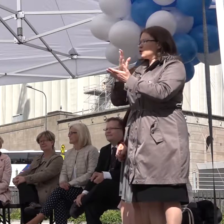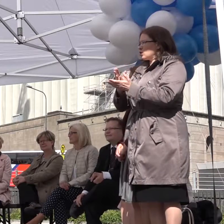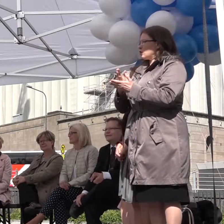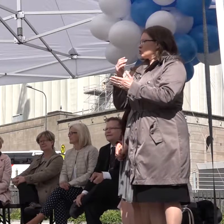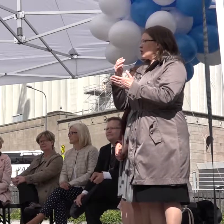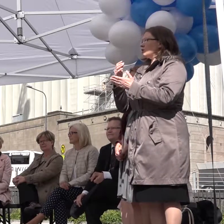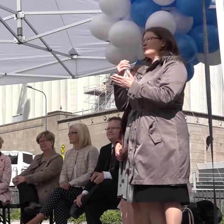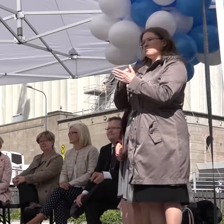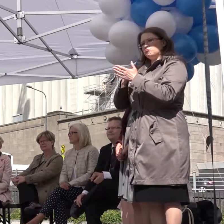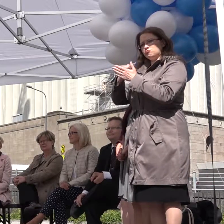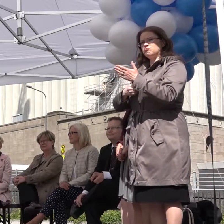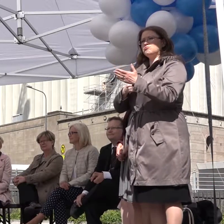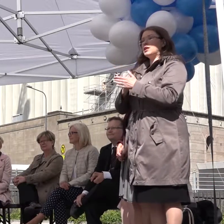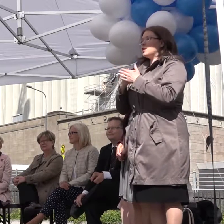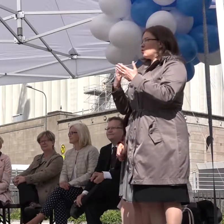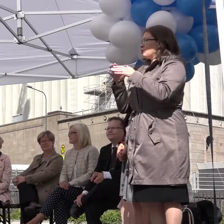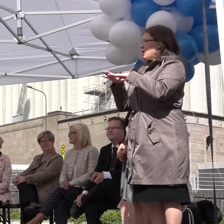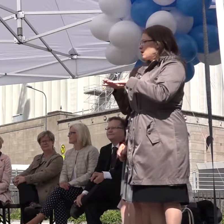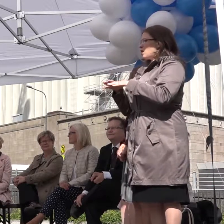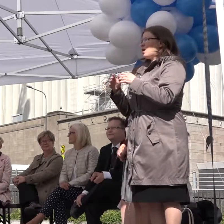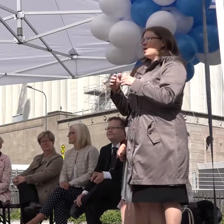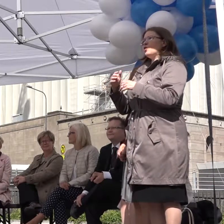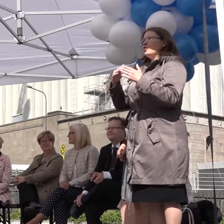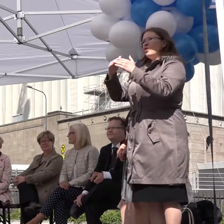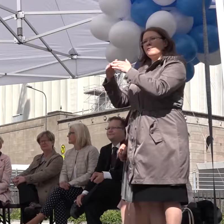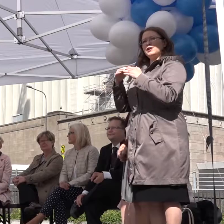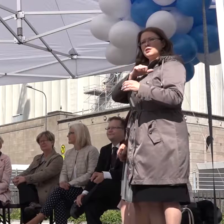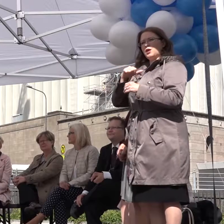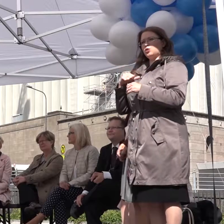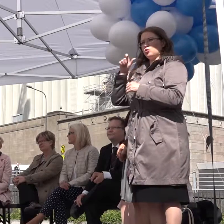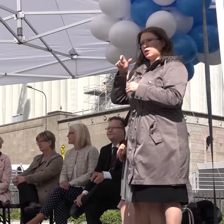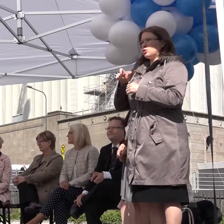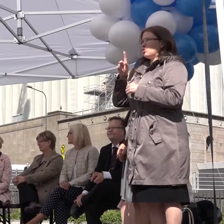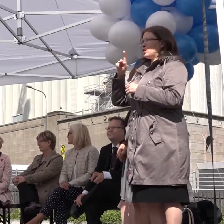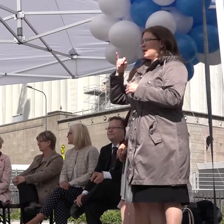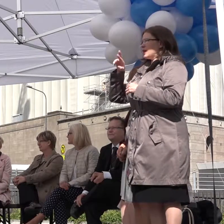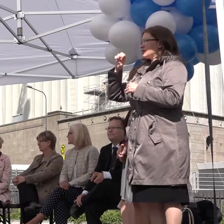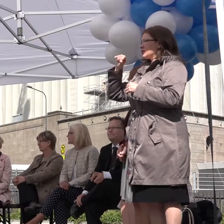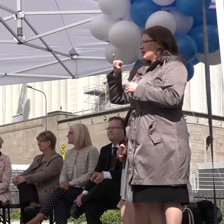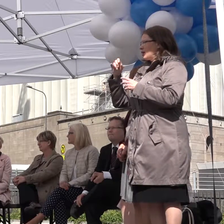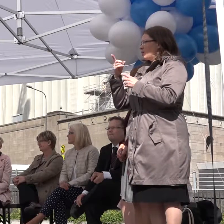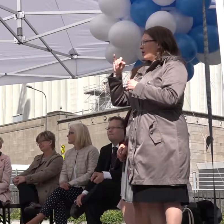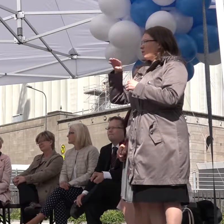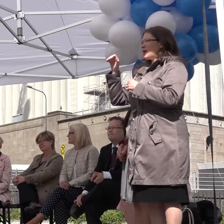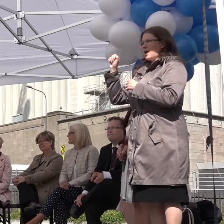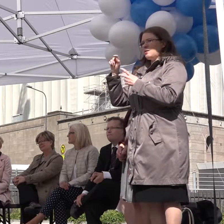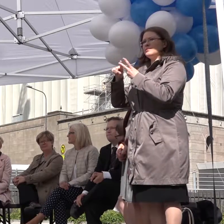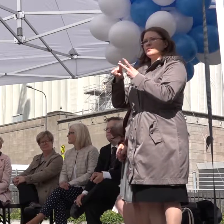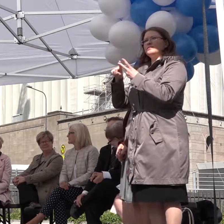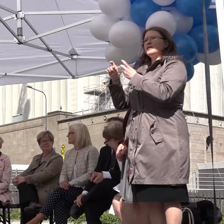paikalla. Seuraavaksi vuorossa yhdenvertaisuusvaltuutettu Kirsi Pimiä sekä tässä eduskunnan yhteydessä